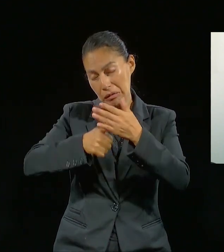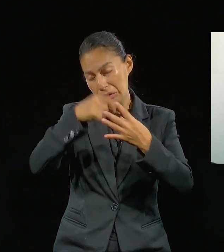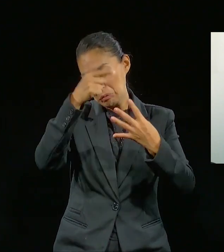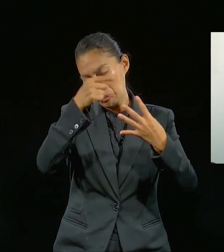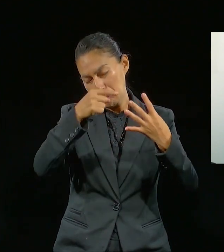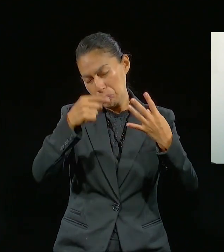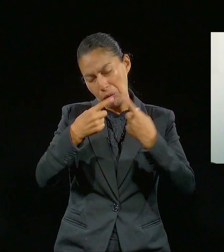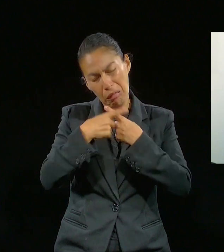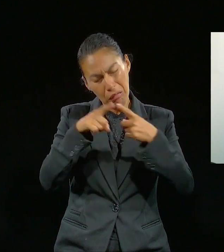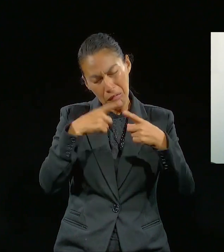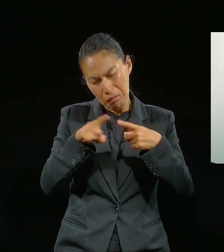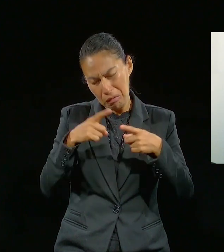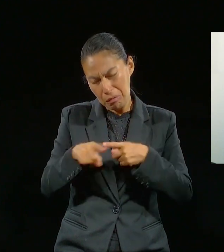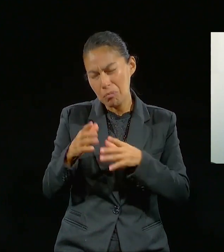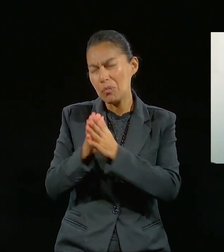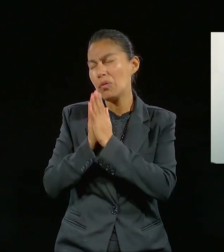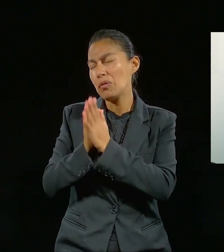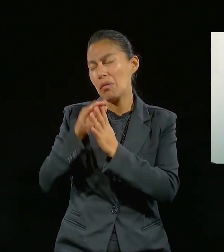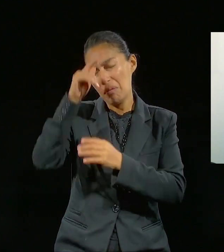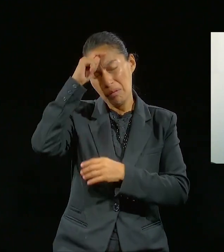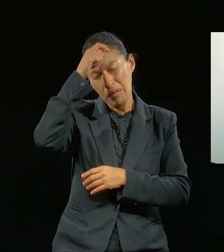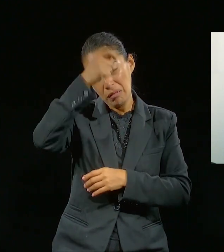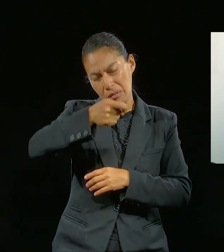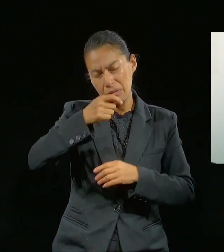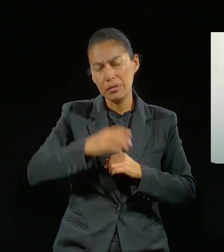adventistas, Señor, que